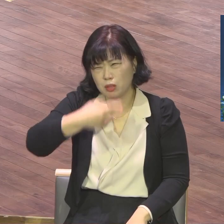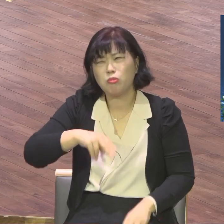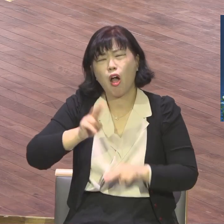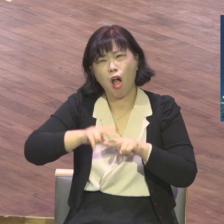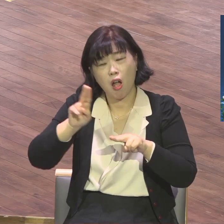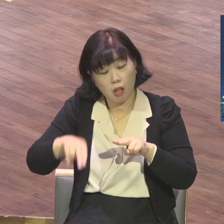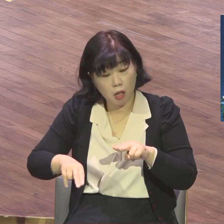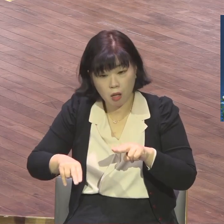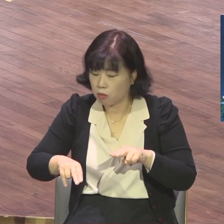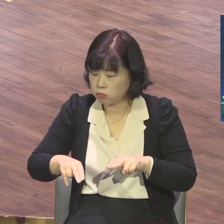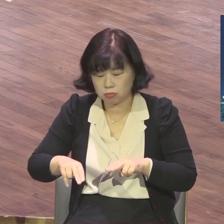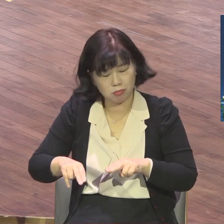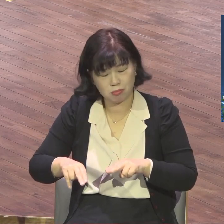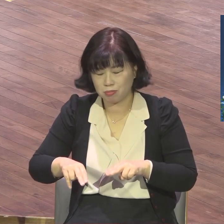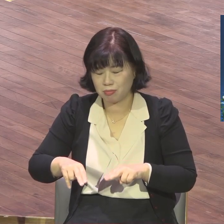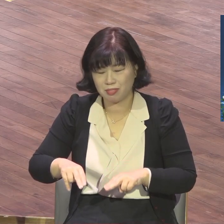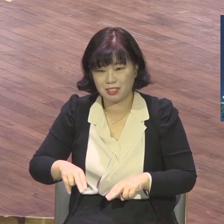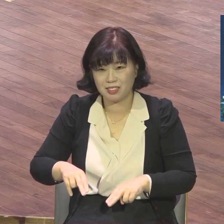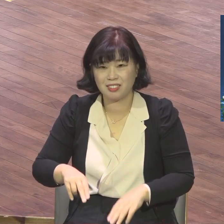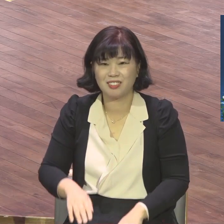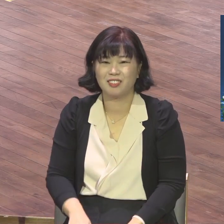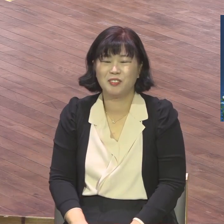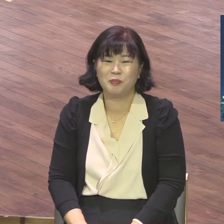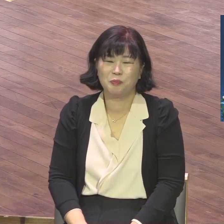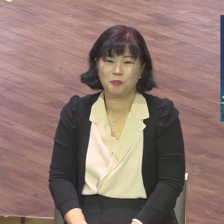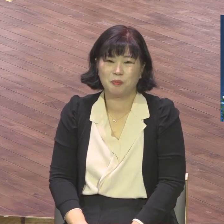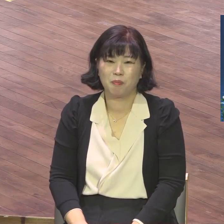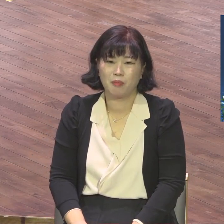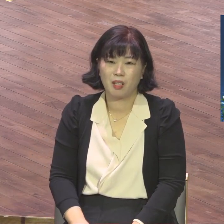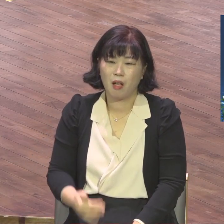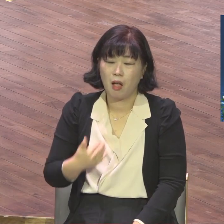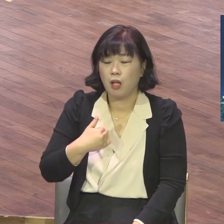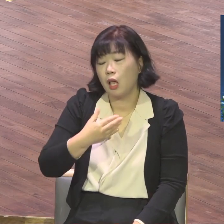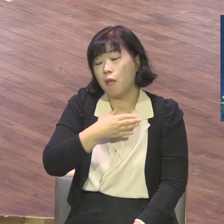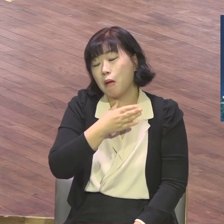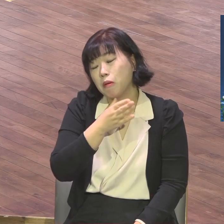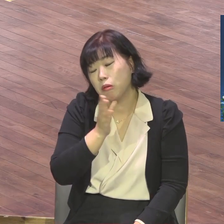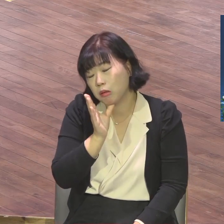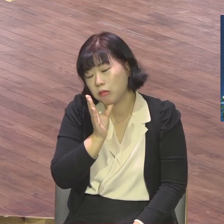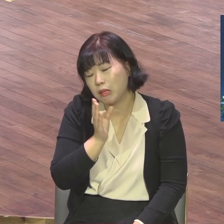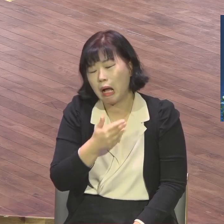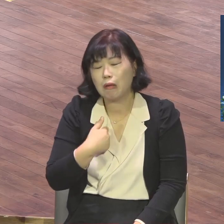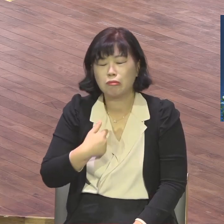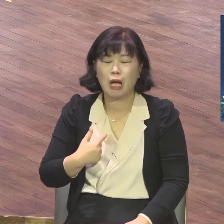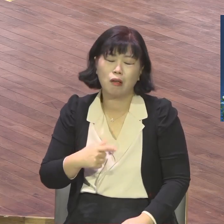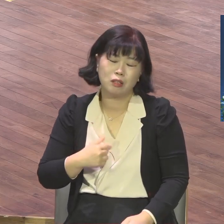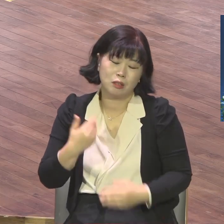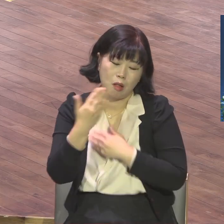경로당 가서 바둑이나 뜨고 노름이나 하고 있냐고요? 몇 살 먹었다고?